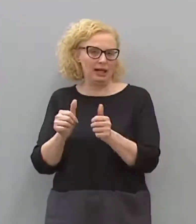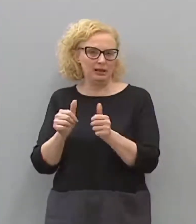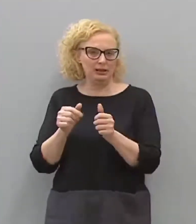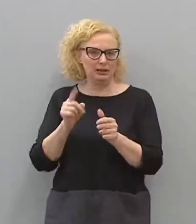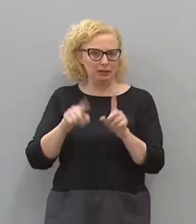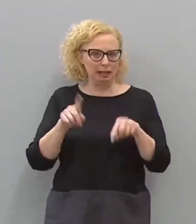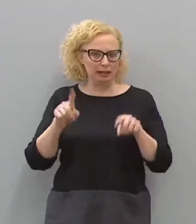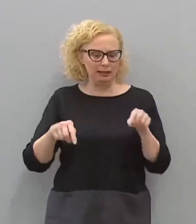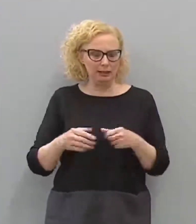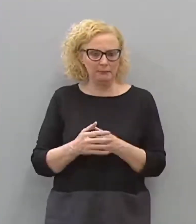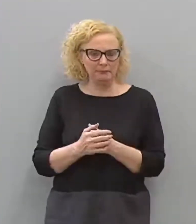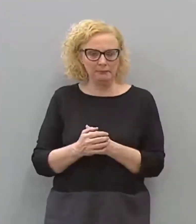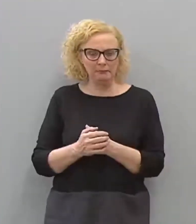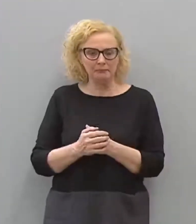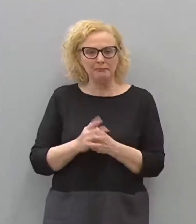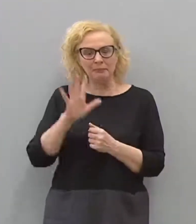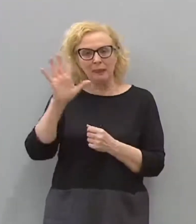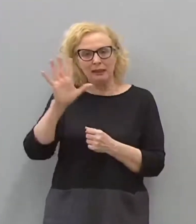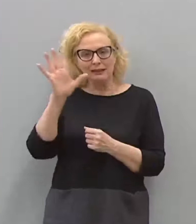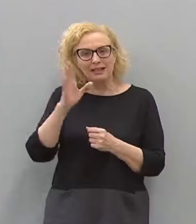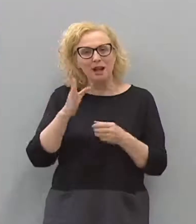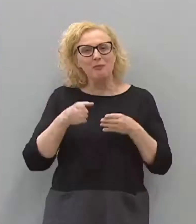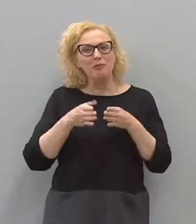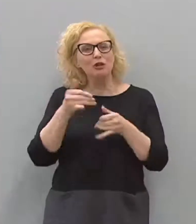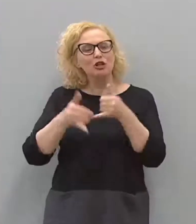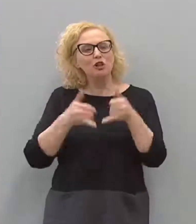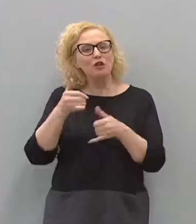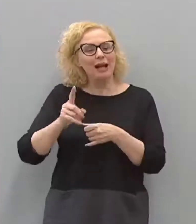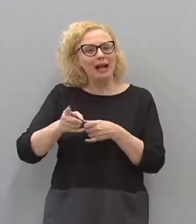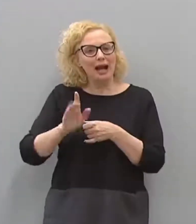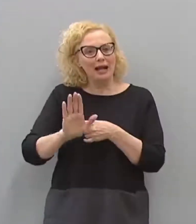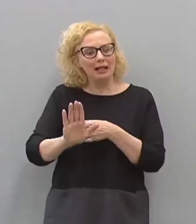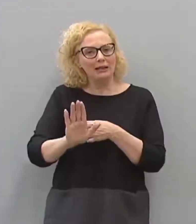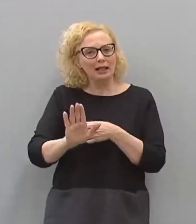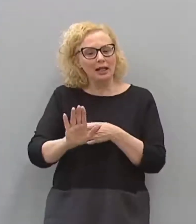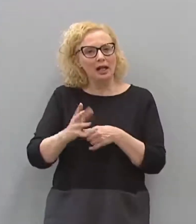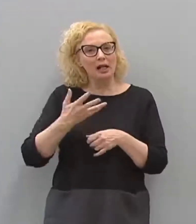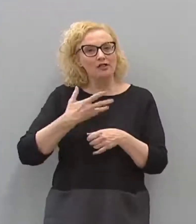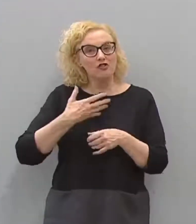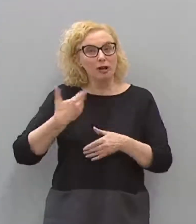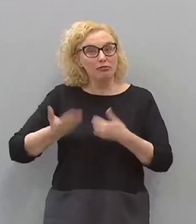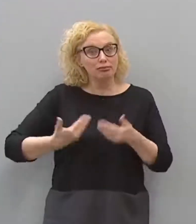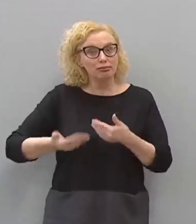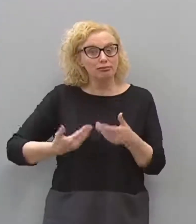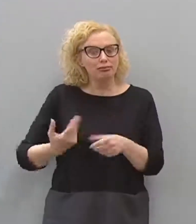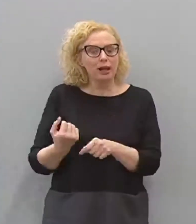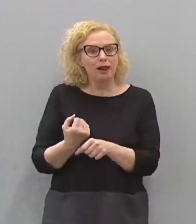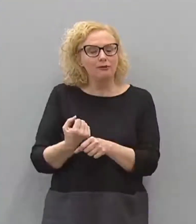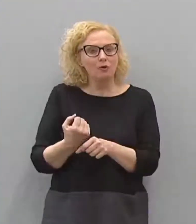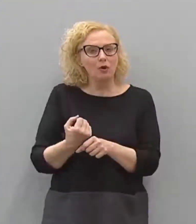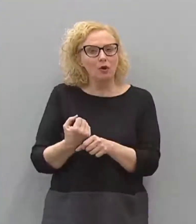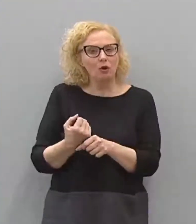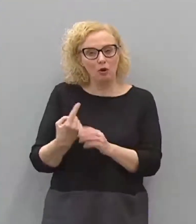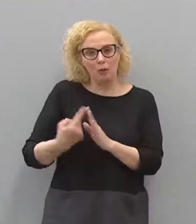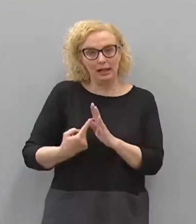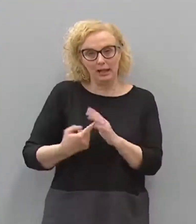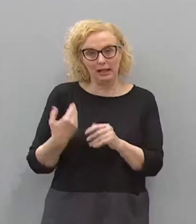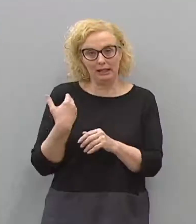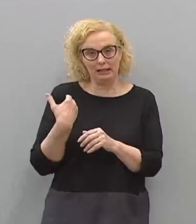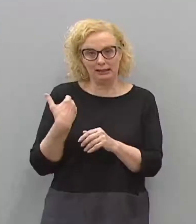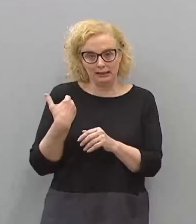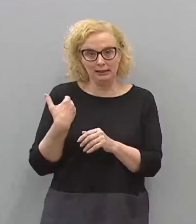tenendo presente per esempio che la ciclovia del garda ha già avuto una importante accelerazione negli ultimi negli ultimi mesi che